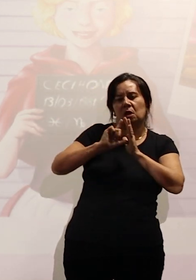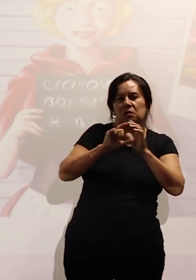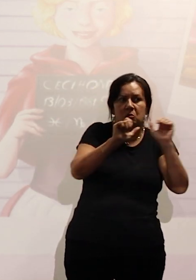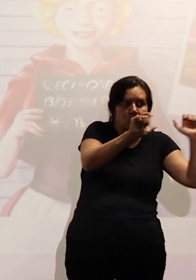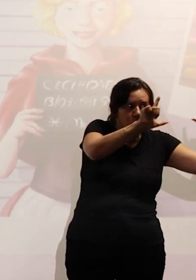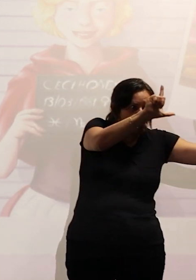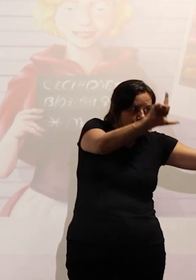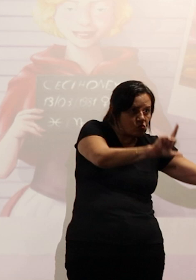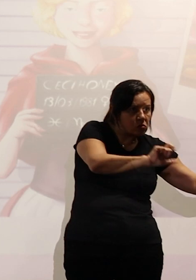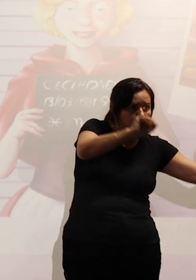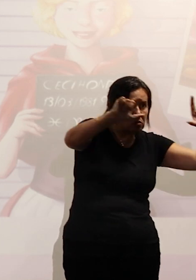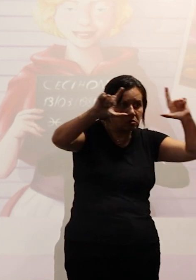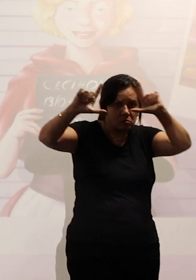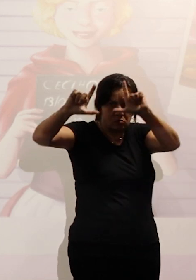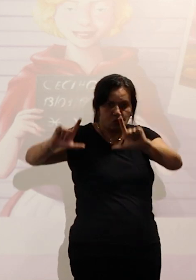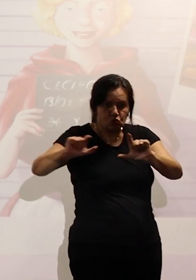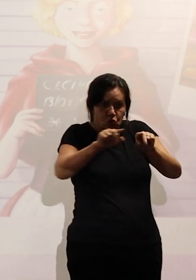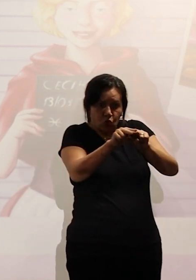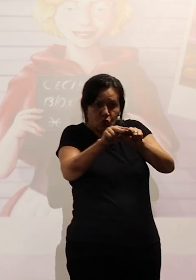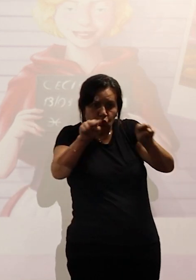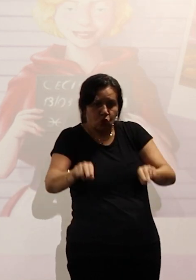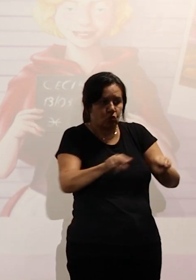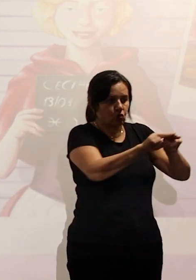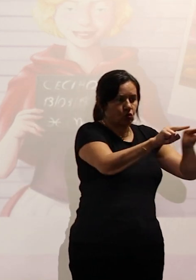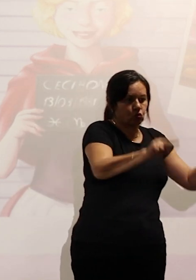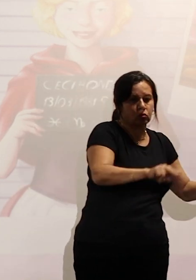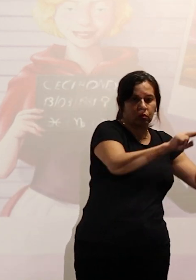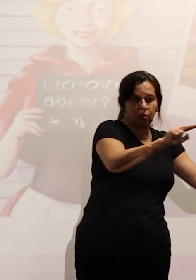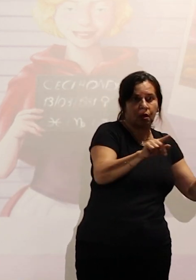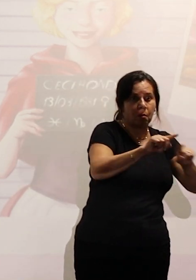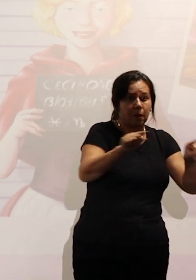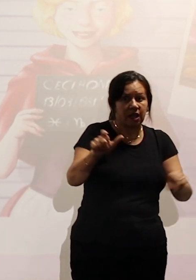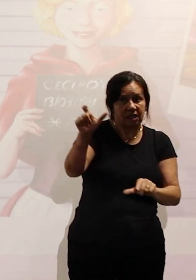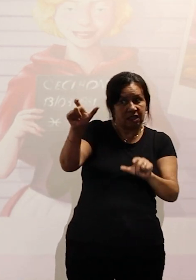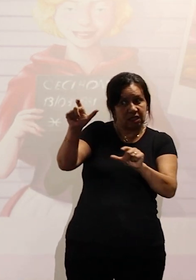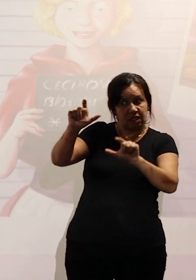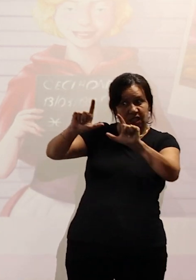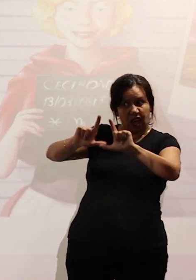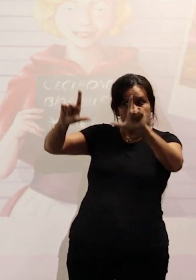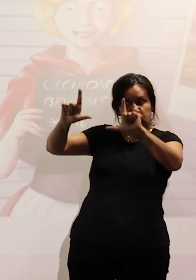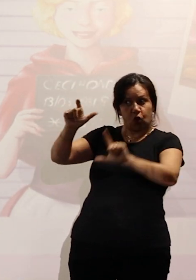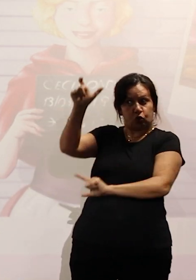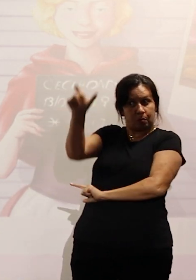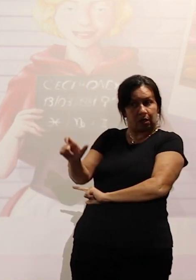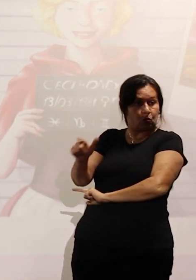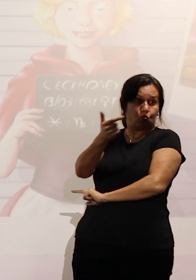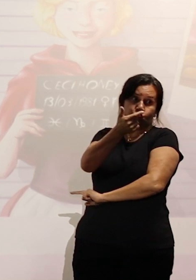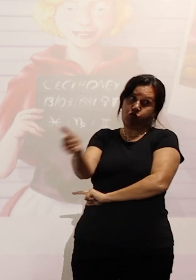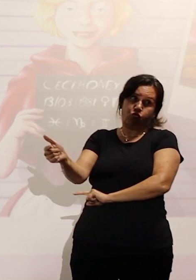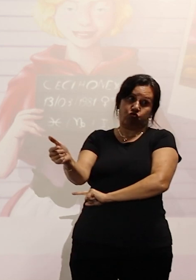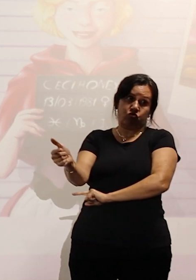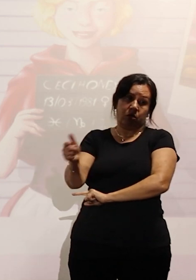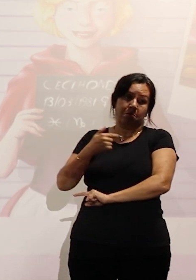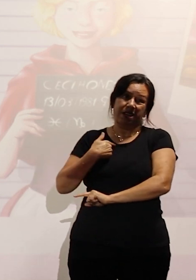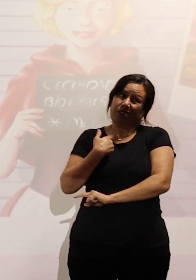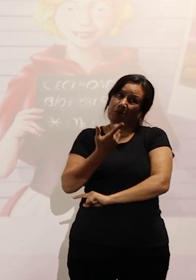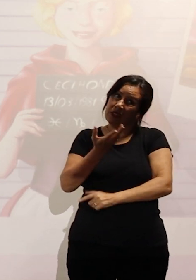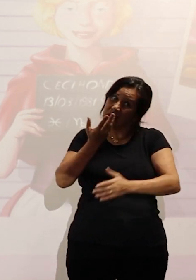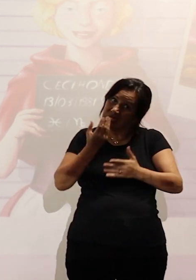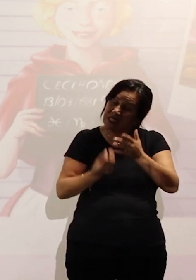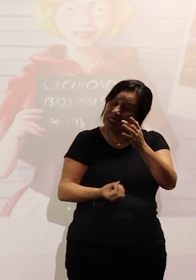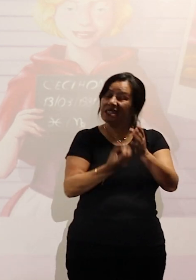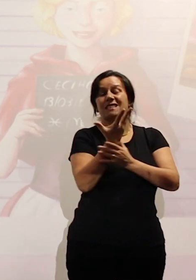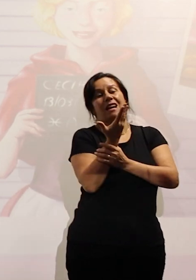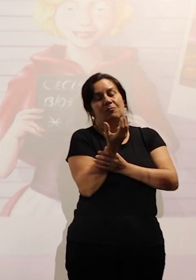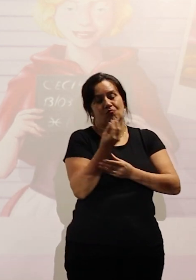ângulo, os banquinhos. Só que a foto minha não tinha nenhum personagem. Então, assim, eu tinha que distribuir os personagens do jogo